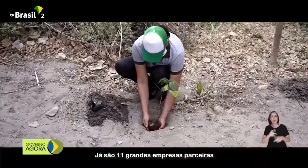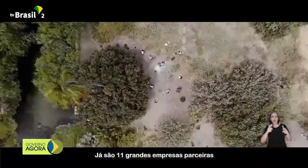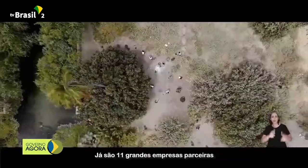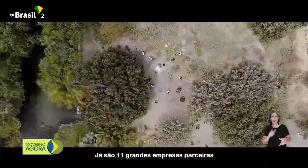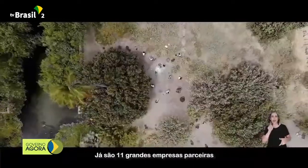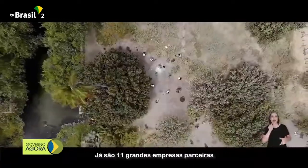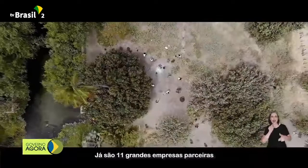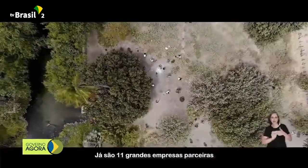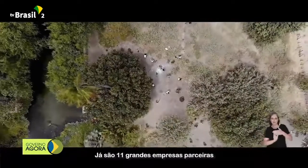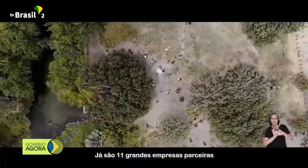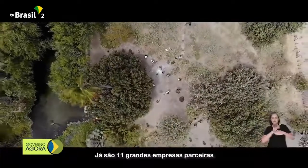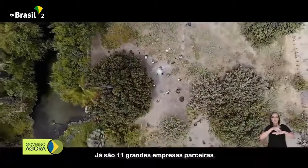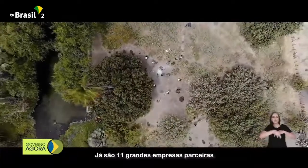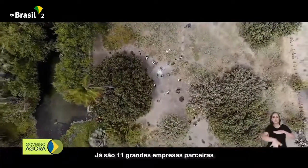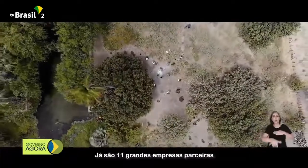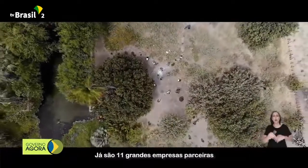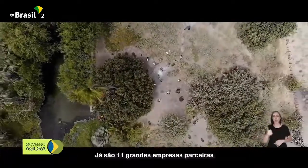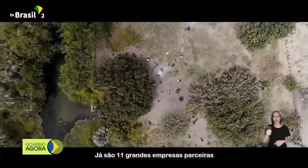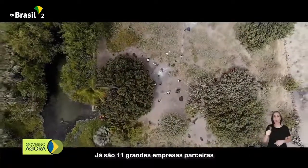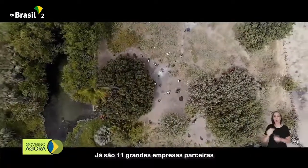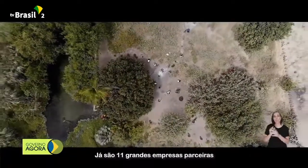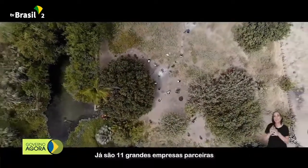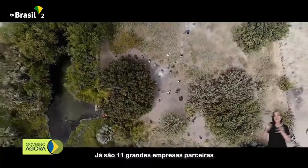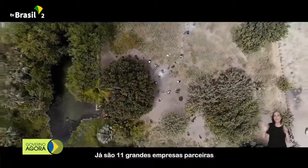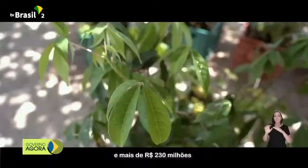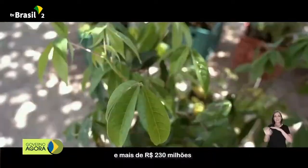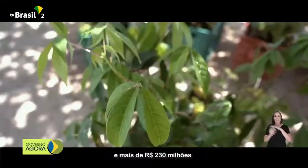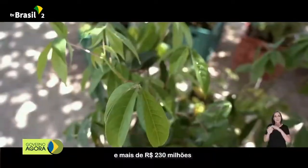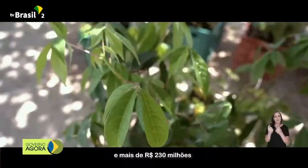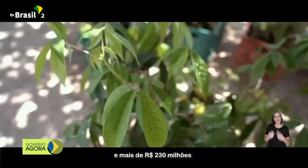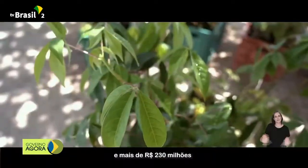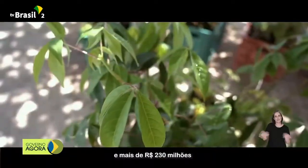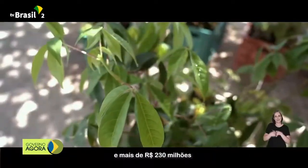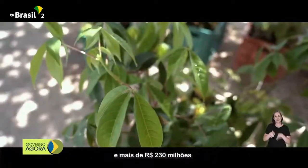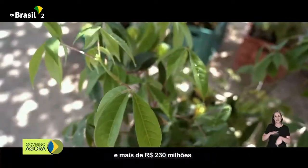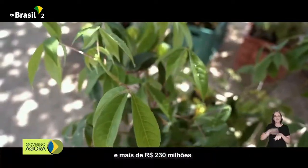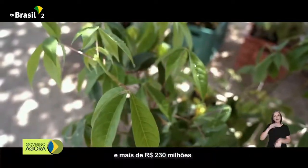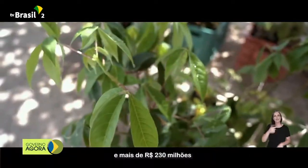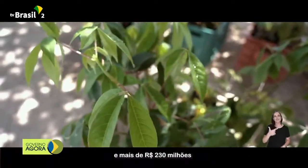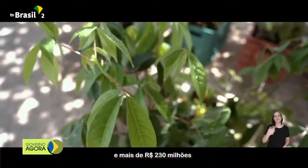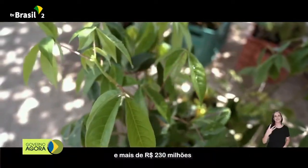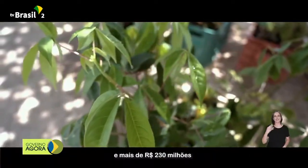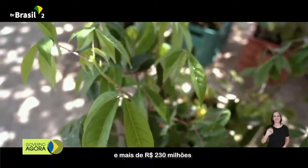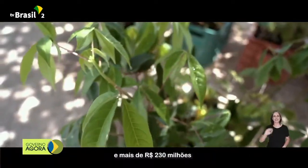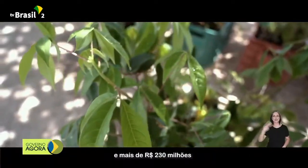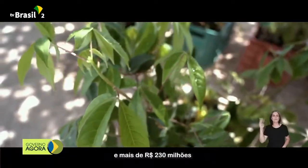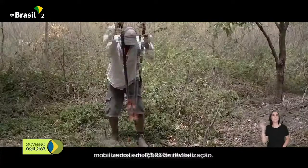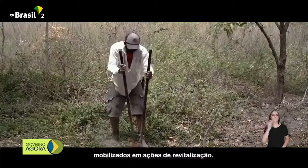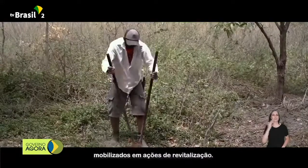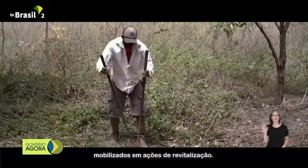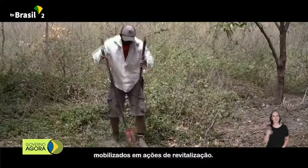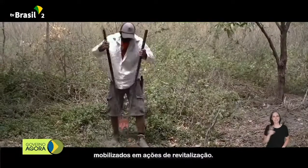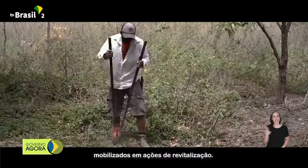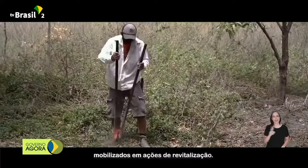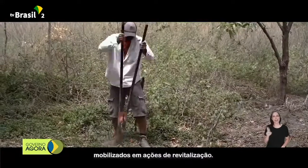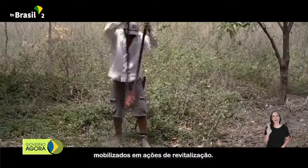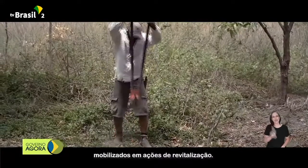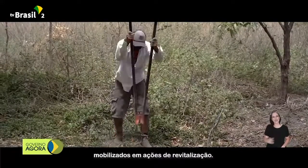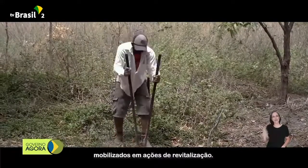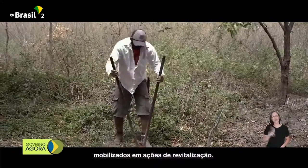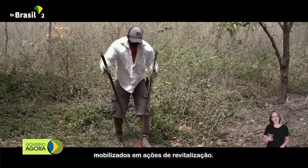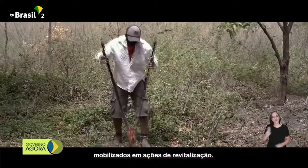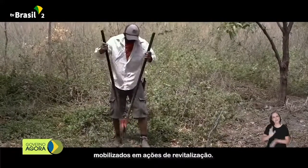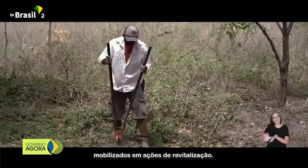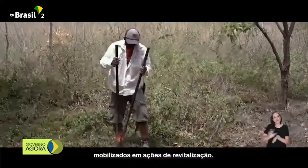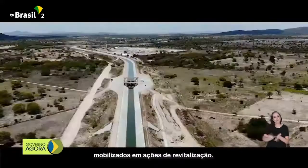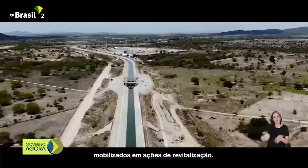nascentes. Já são 11 grandes empresas parceiras e mais de 230 milhões de reais mobilizados em ações